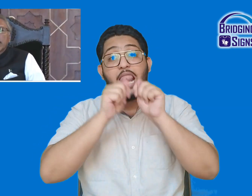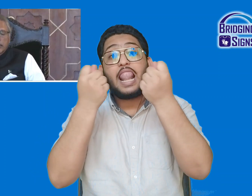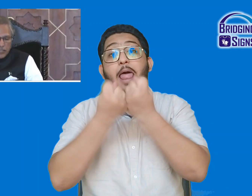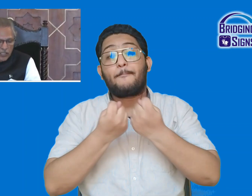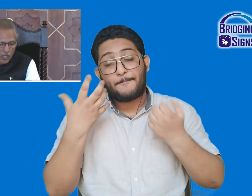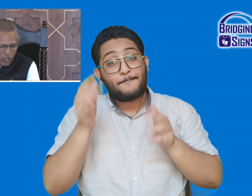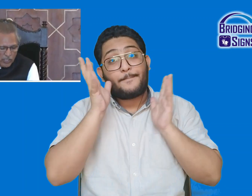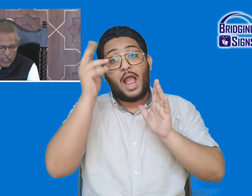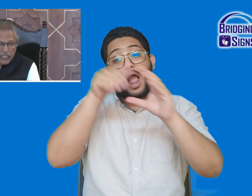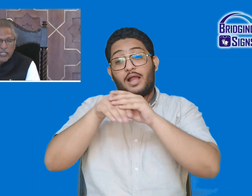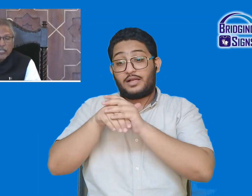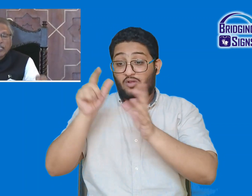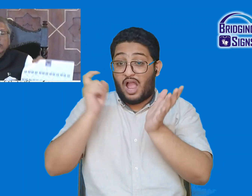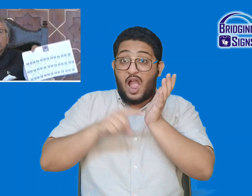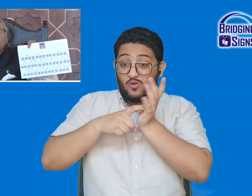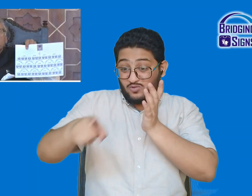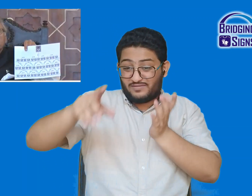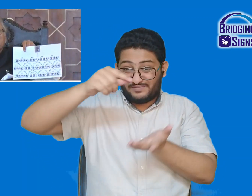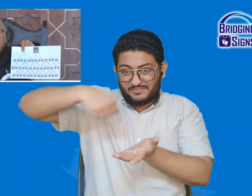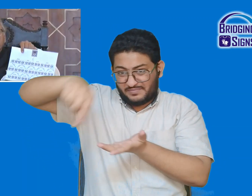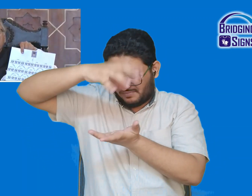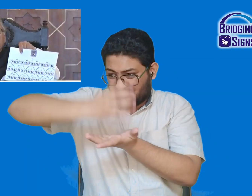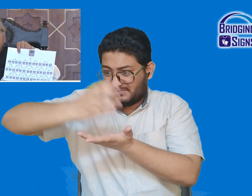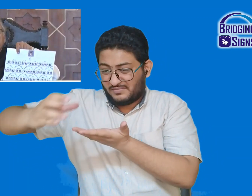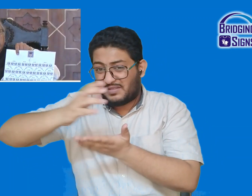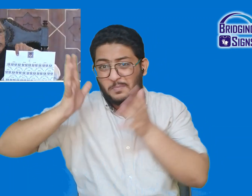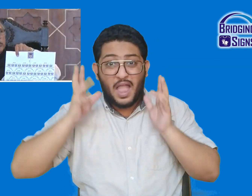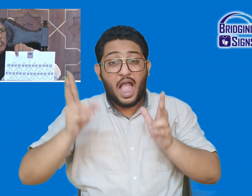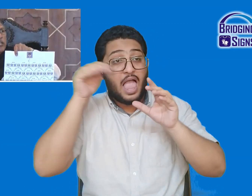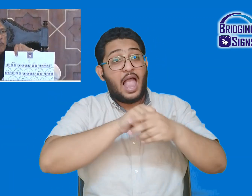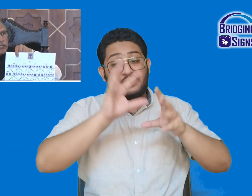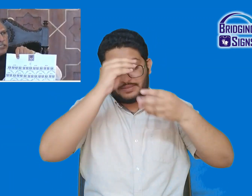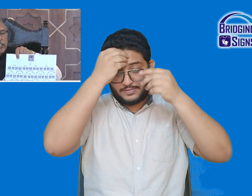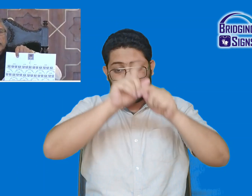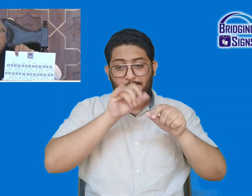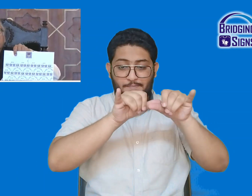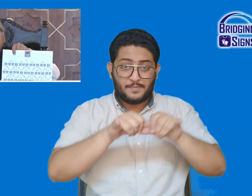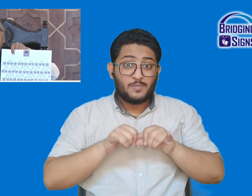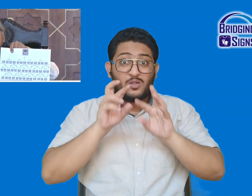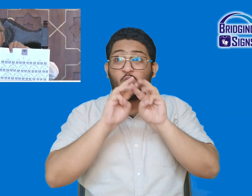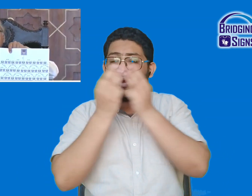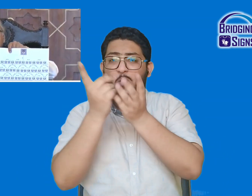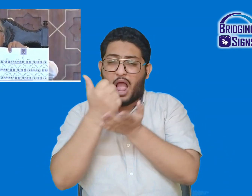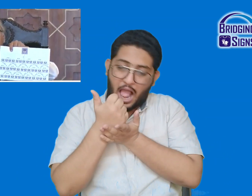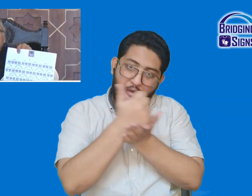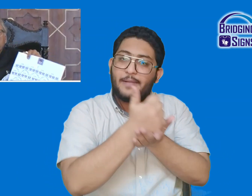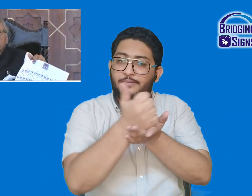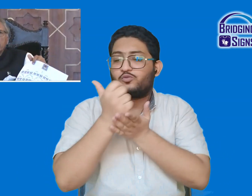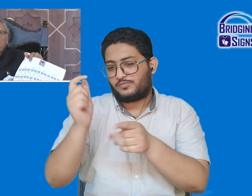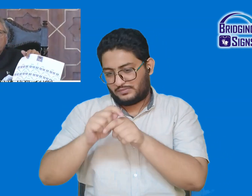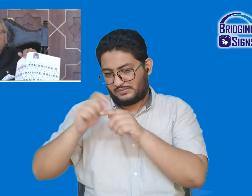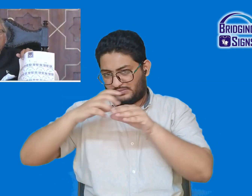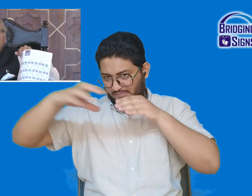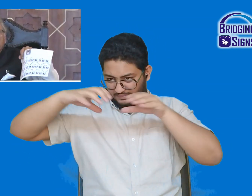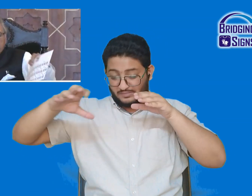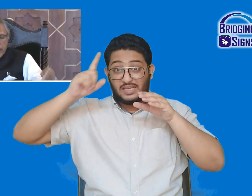یقینی بنا سکے، اور ان نشانات کو انتظامیہ، ایڈمنسٹریشن یا مسجد کی انتظامیہ، محلے کے لوگ اس کا